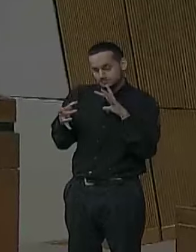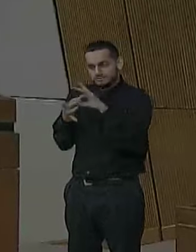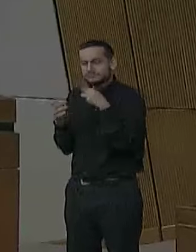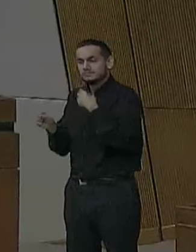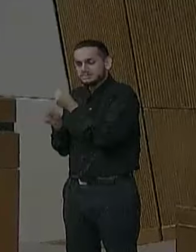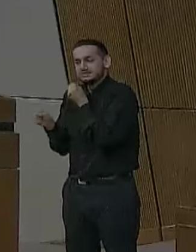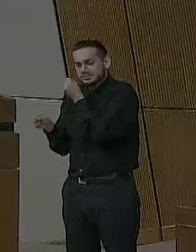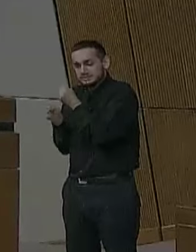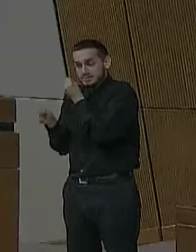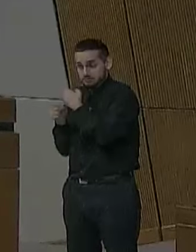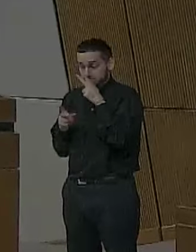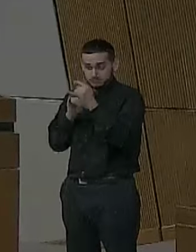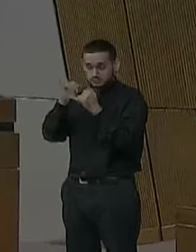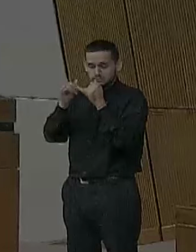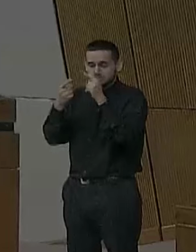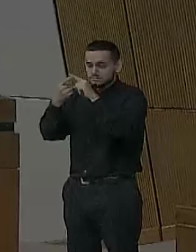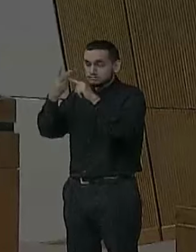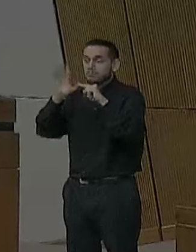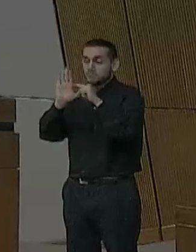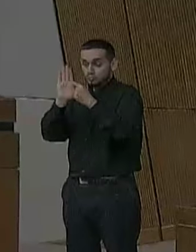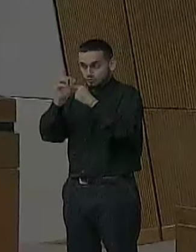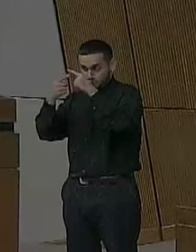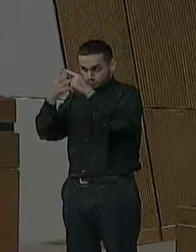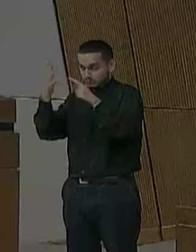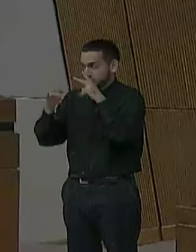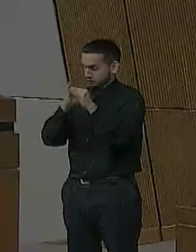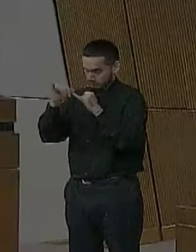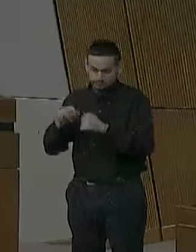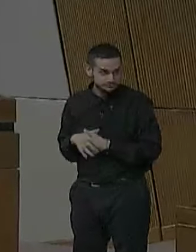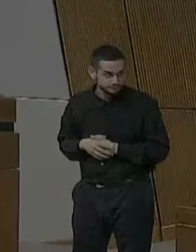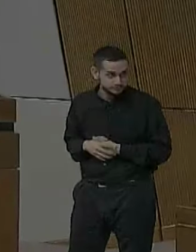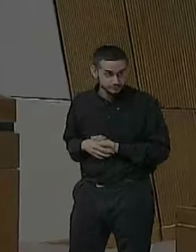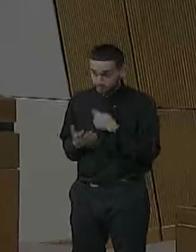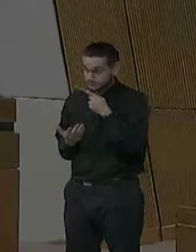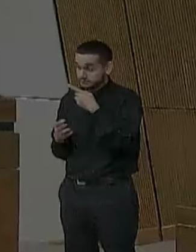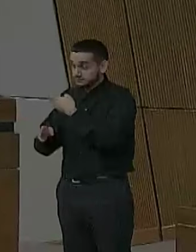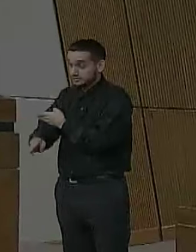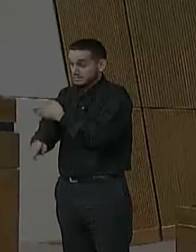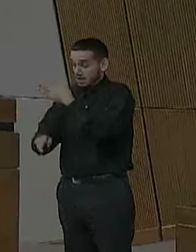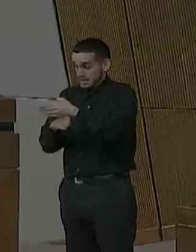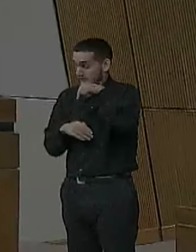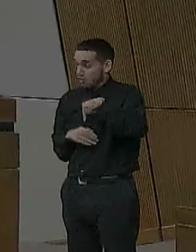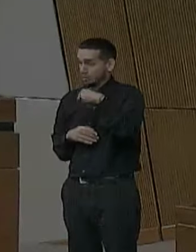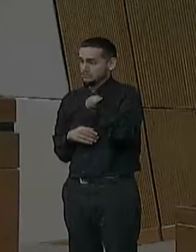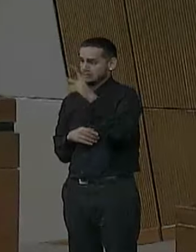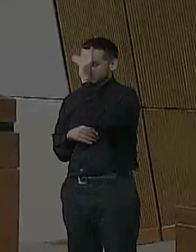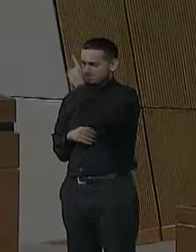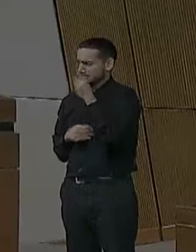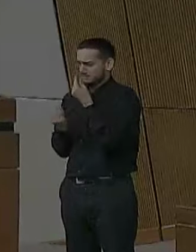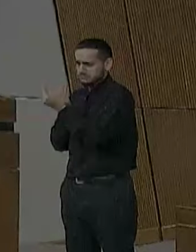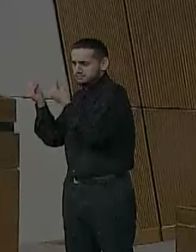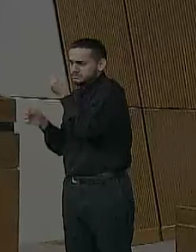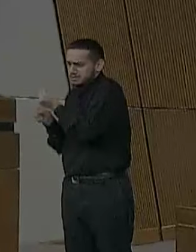Quiero poner énfasis en algunos puntos. Hasta hoy no hay incentivos fiscales y las empresas